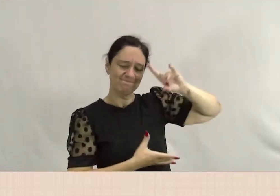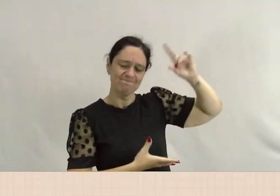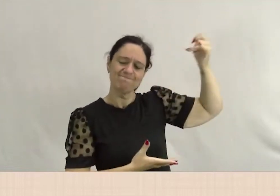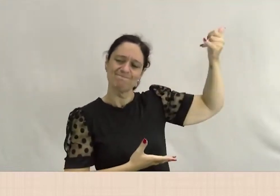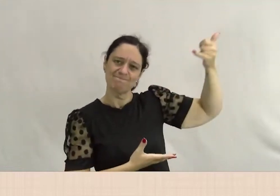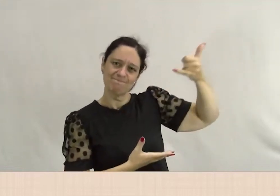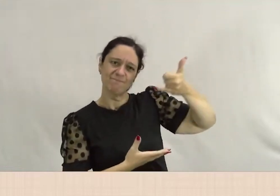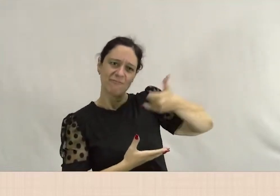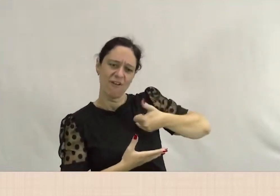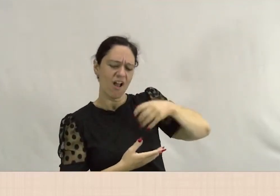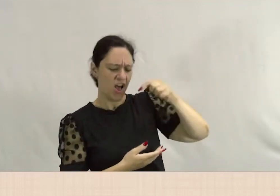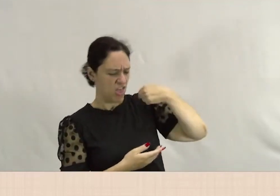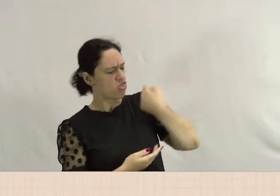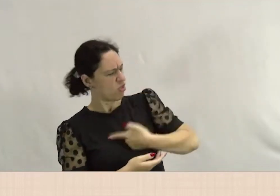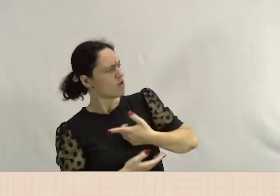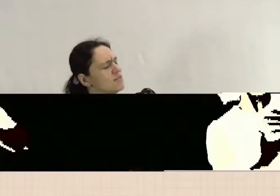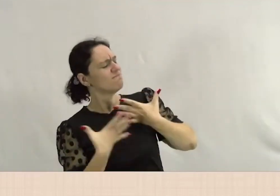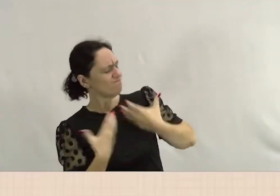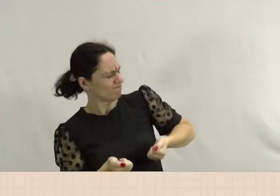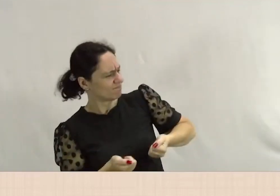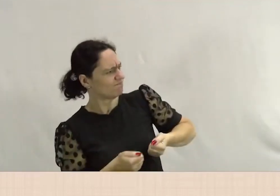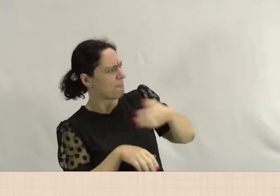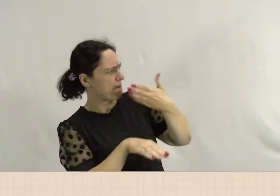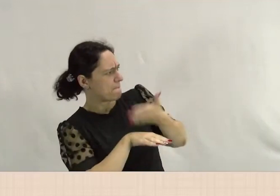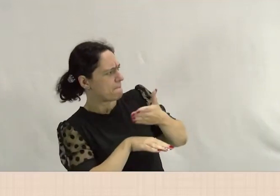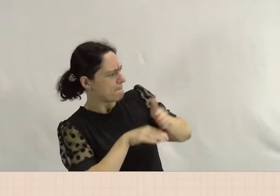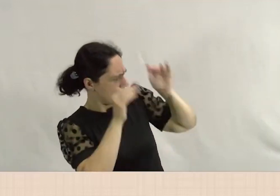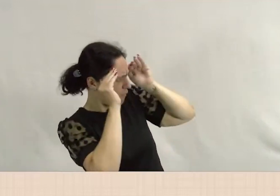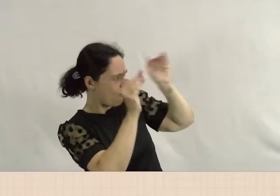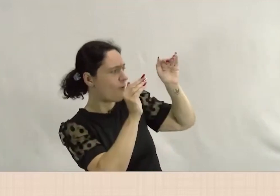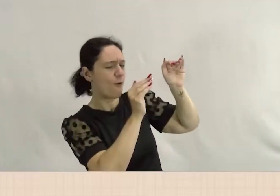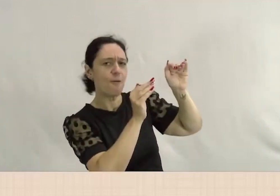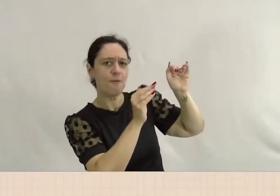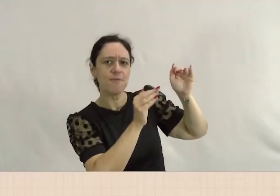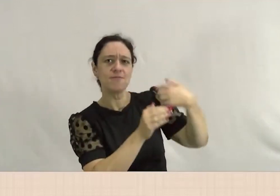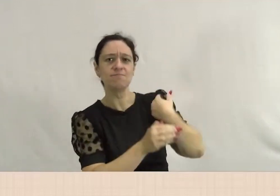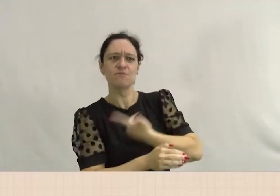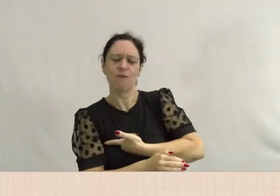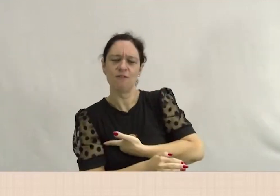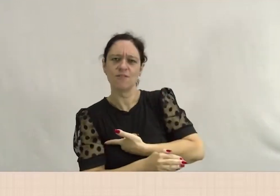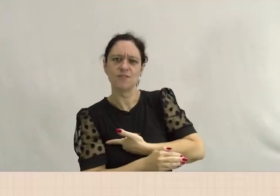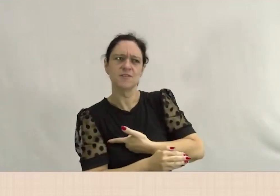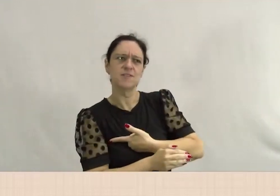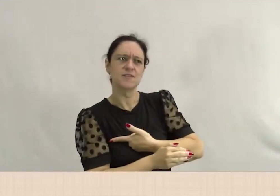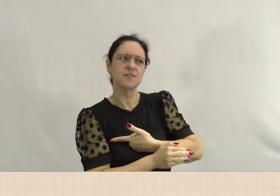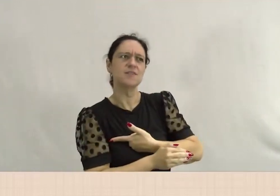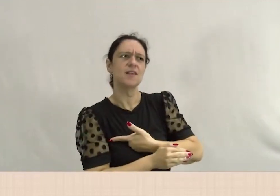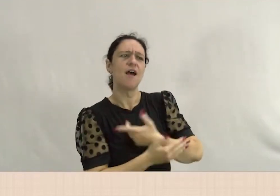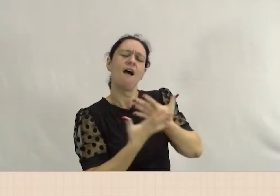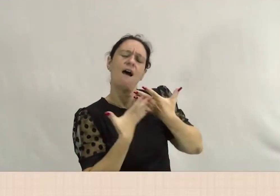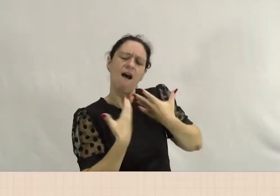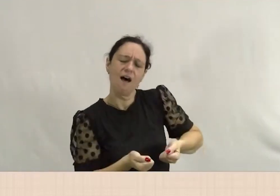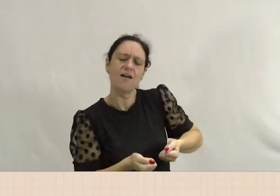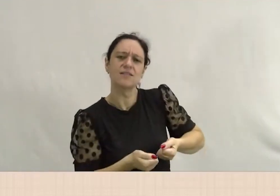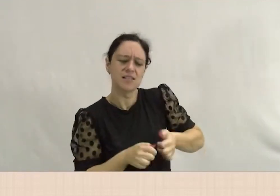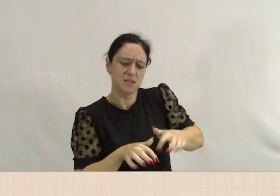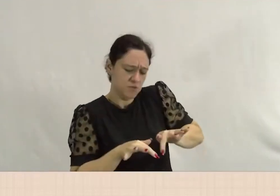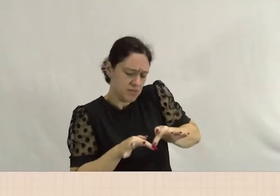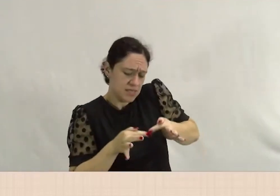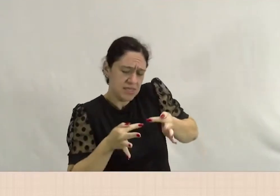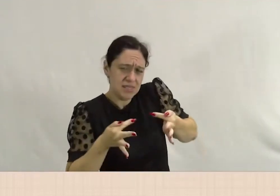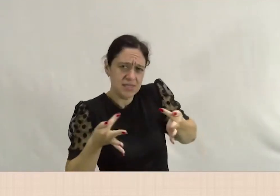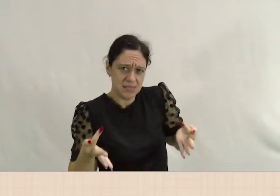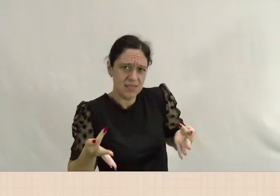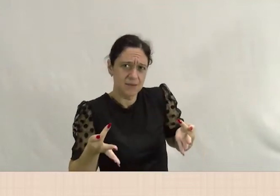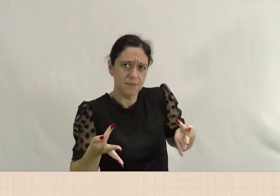pronta para receber essa palavra e praticá-la. A tua igreja está pronta para ser simples